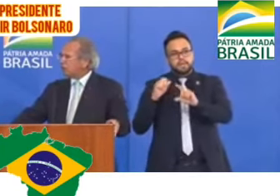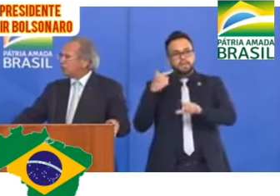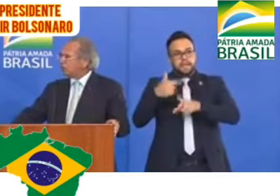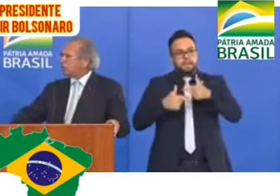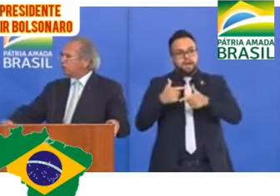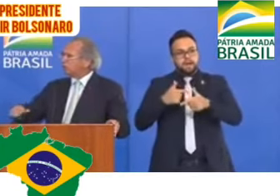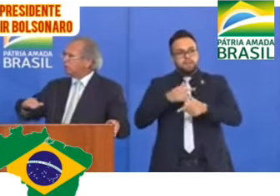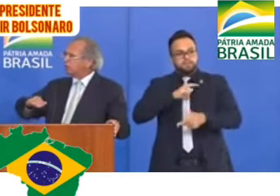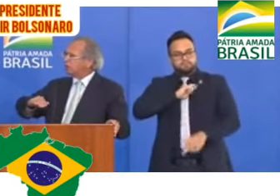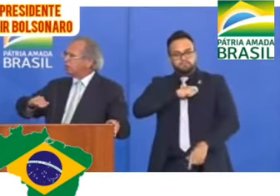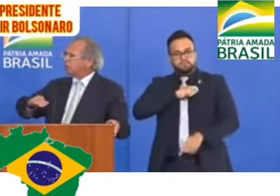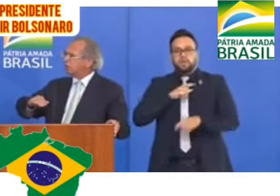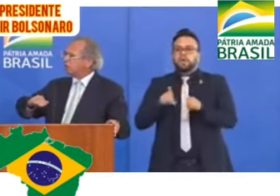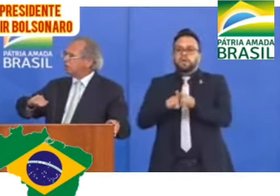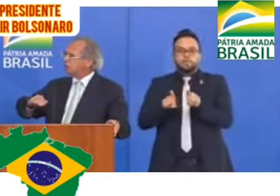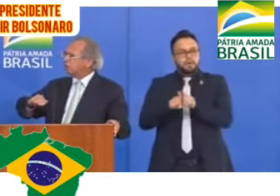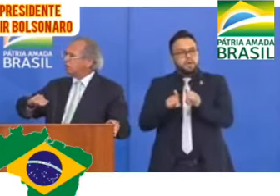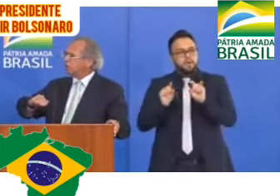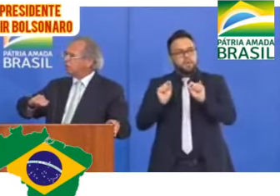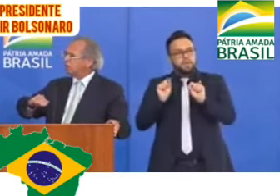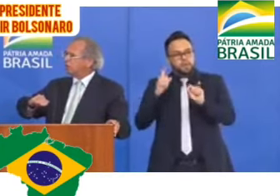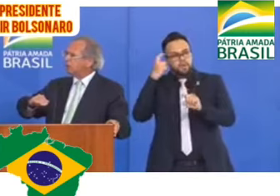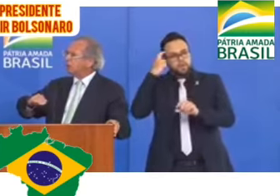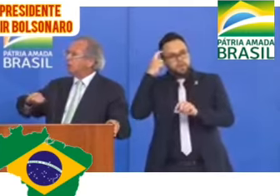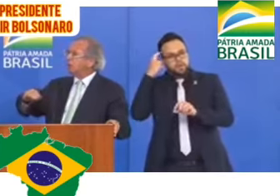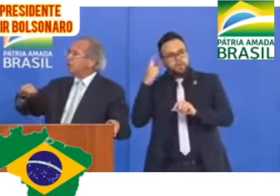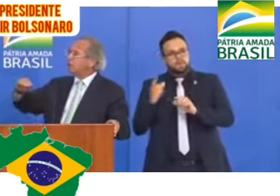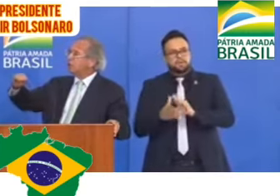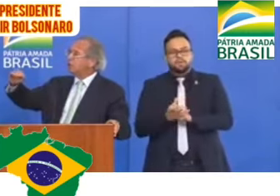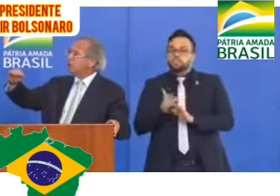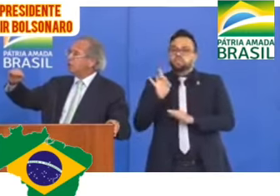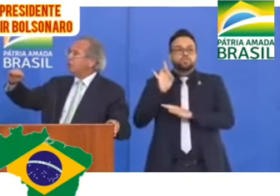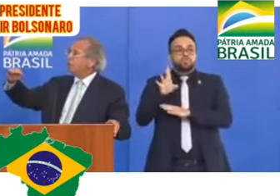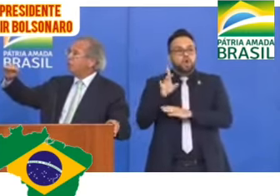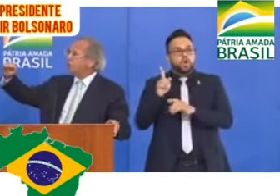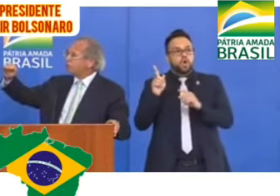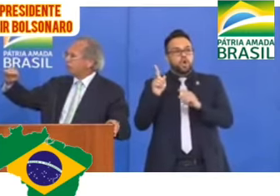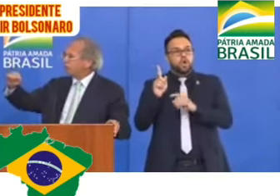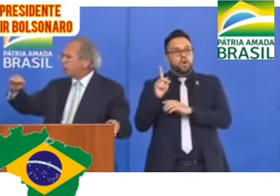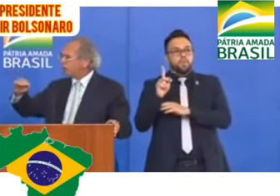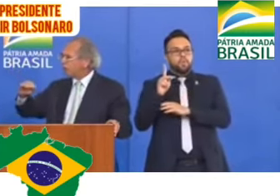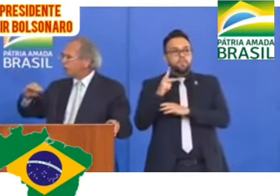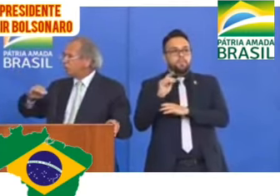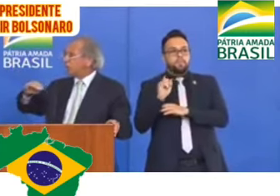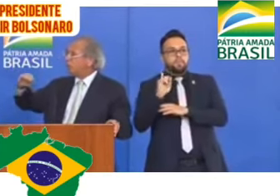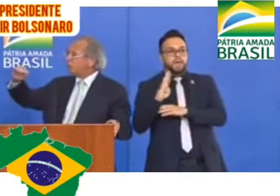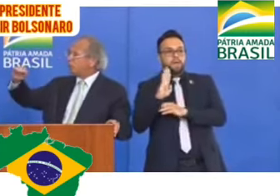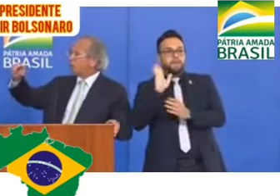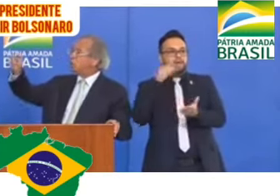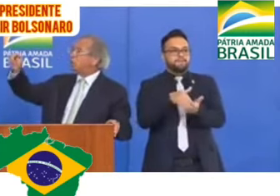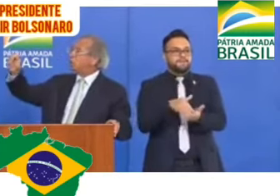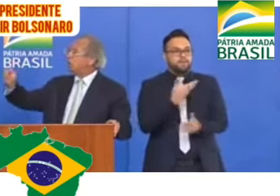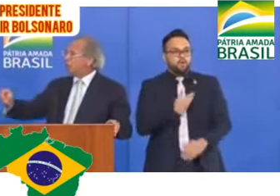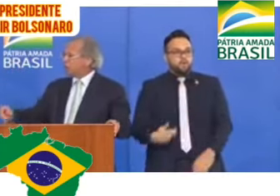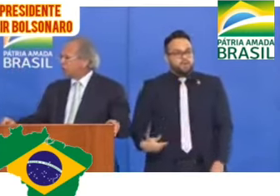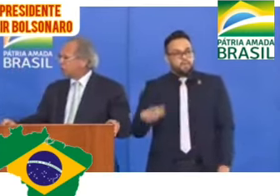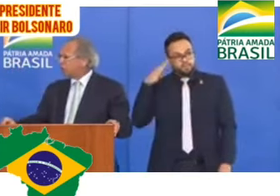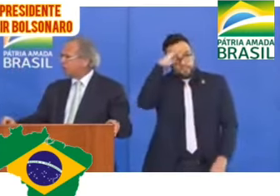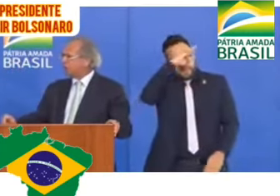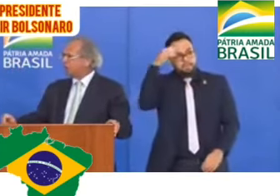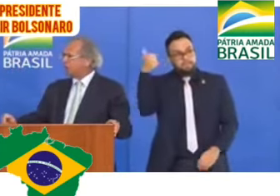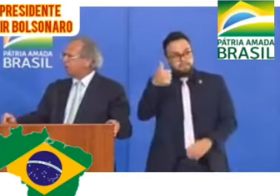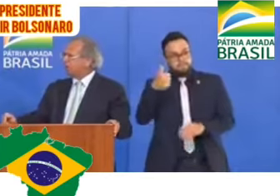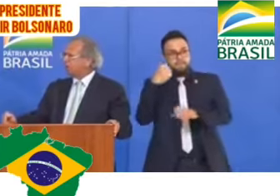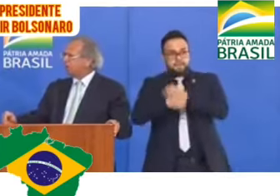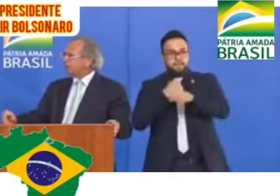anterior, quando todas as previsões é que a dívida PIB só seria estabilizada ao final do governo Bolsonaro, no primeiro ano nós derrubamos a